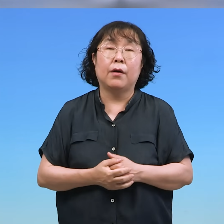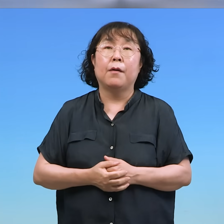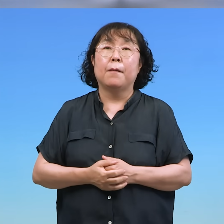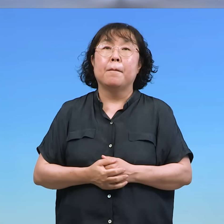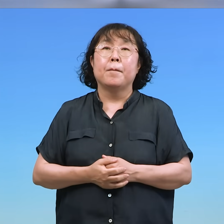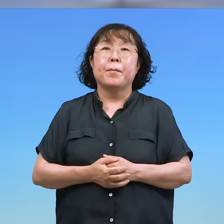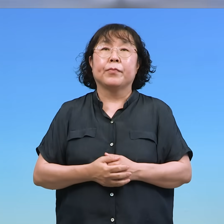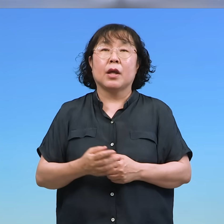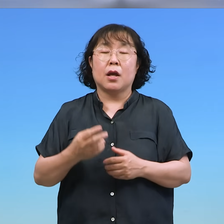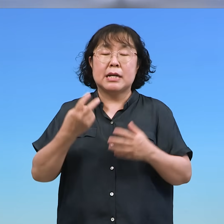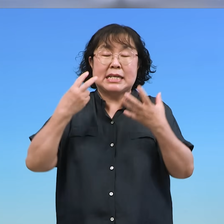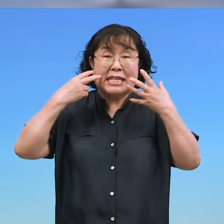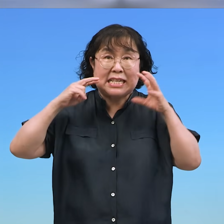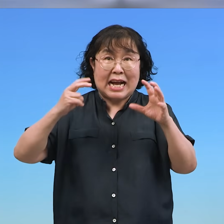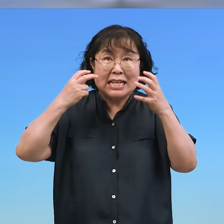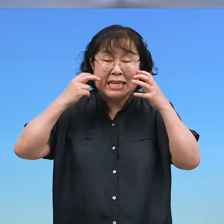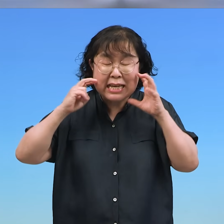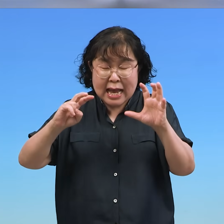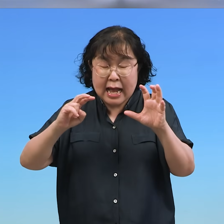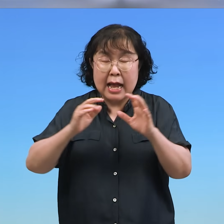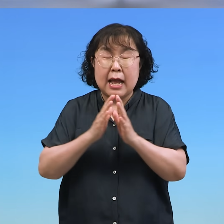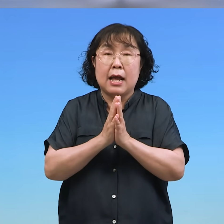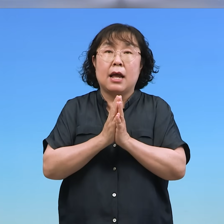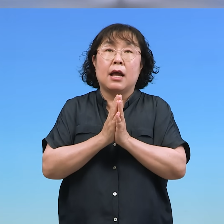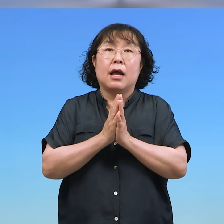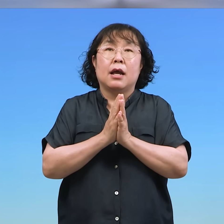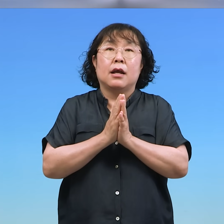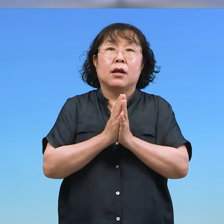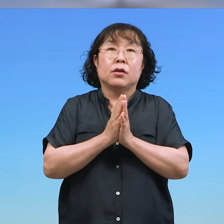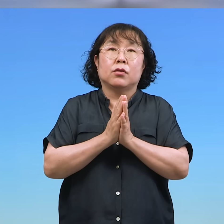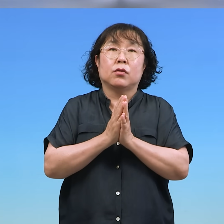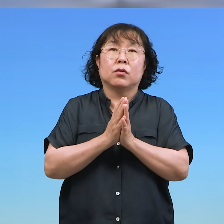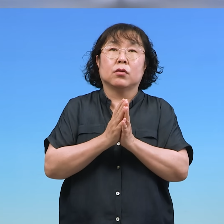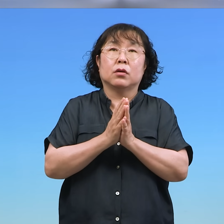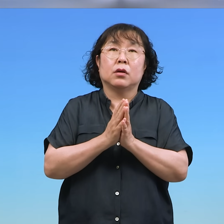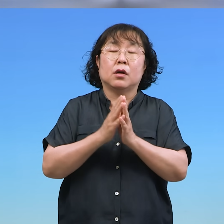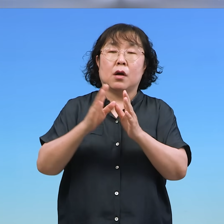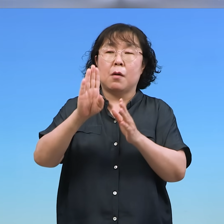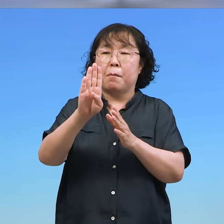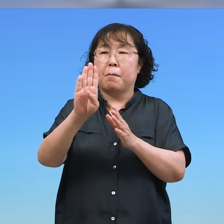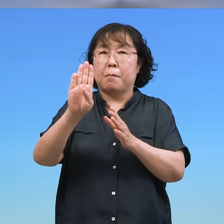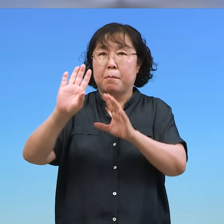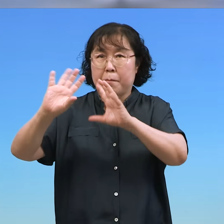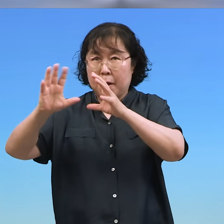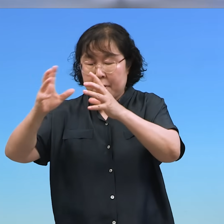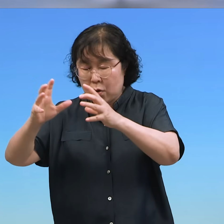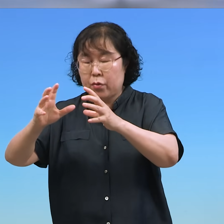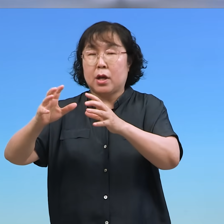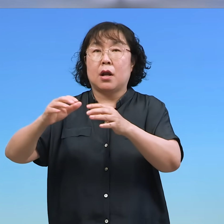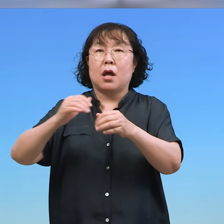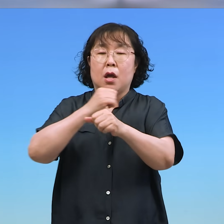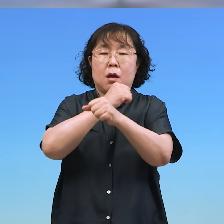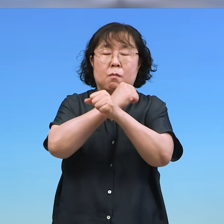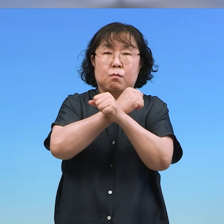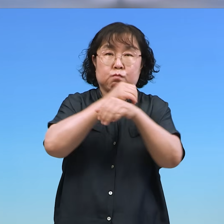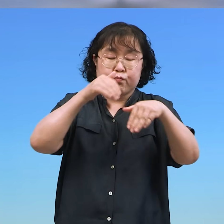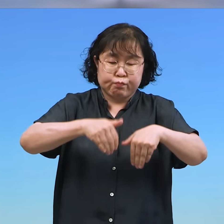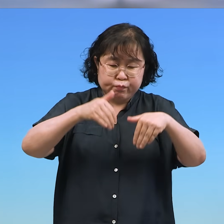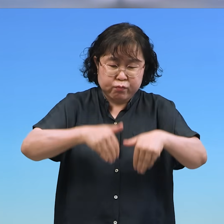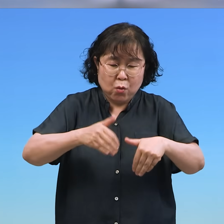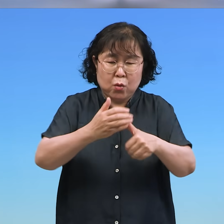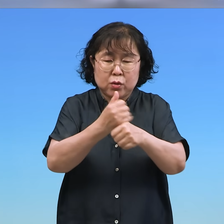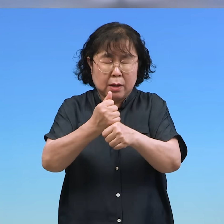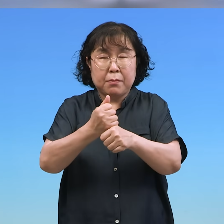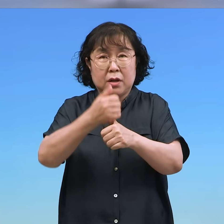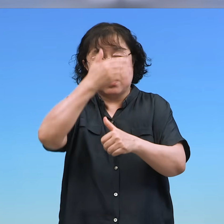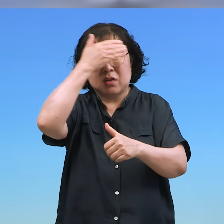지금 이 본문에 포로로 잡혀간 백성들 이야기를 하는데, 다니엘도 바벨론의 포로로 끌려간 청년